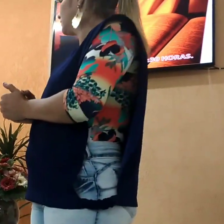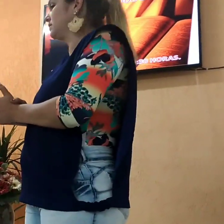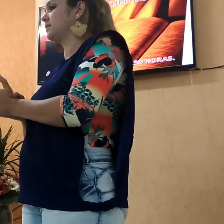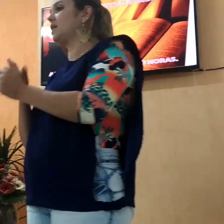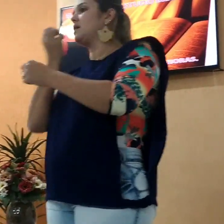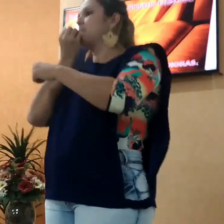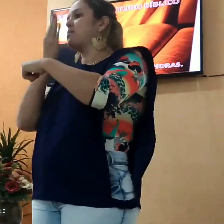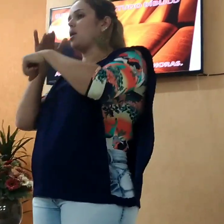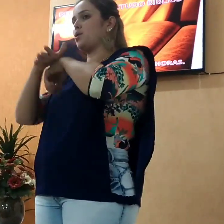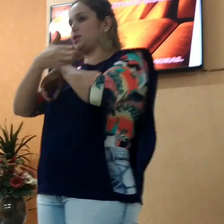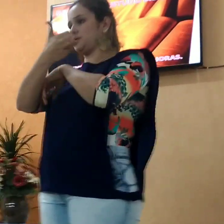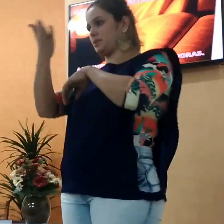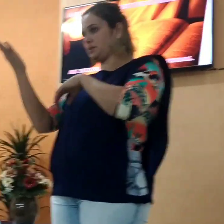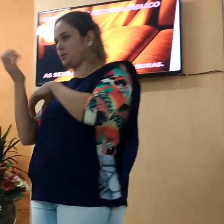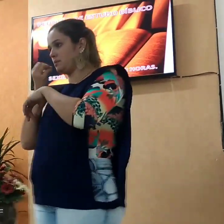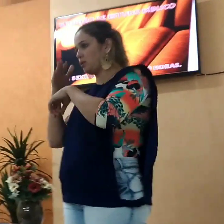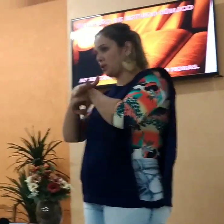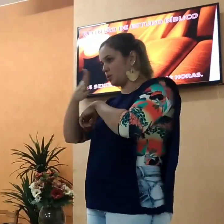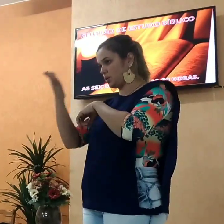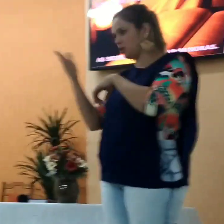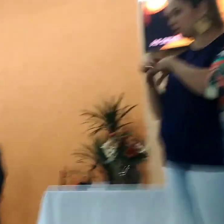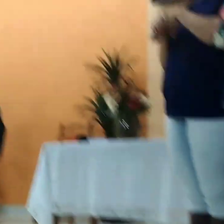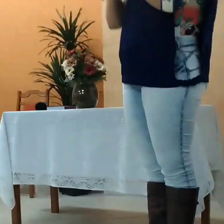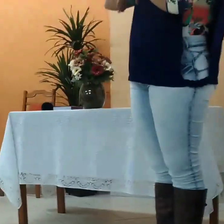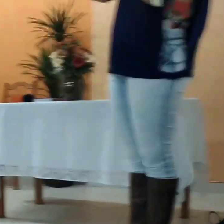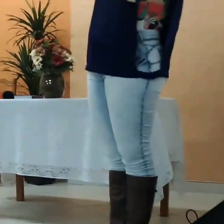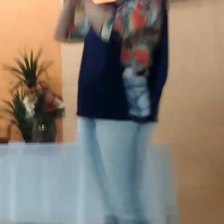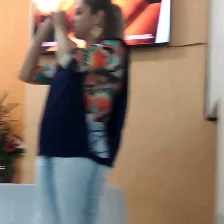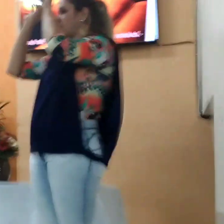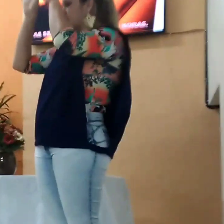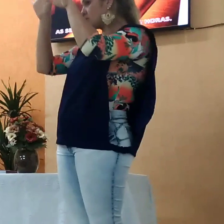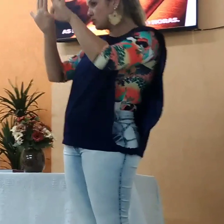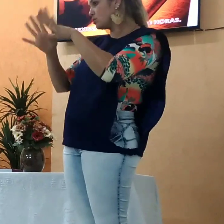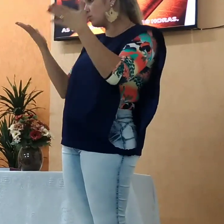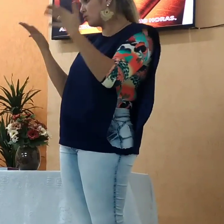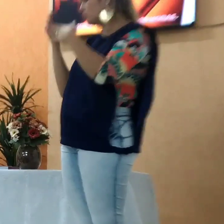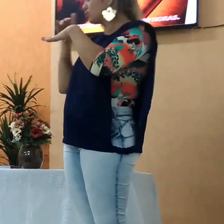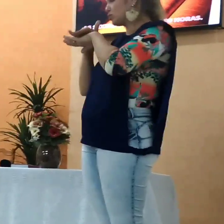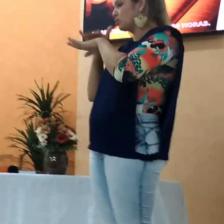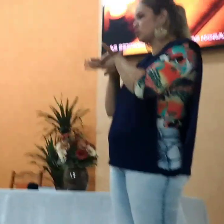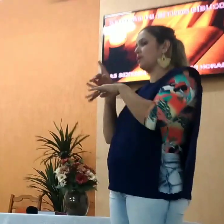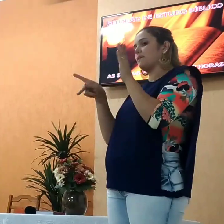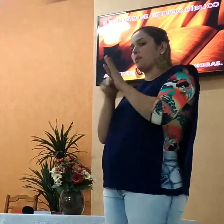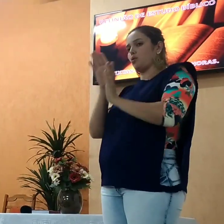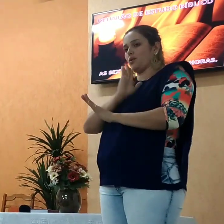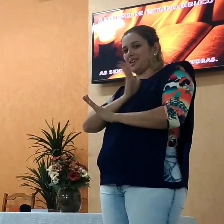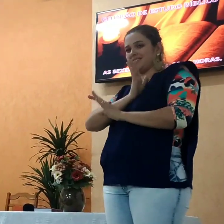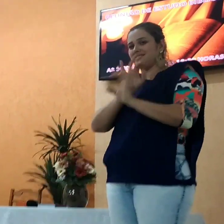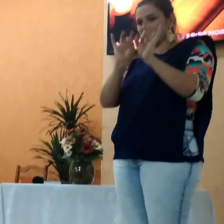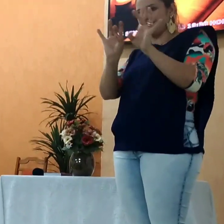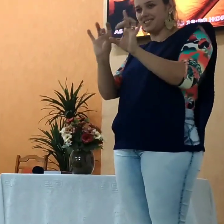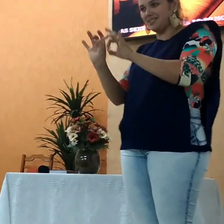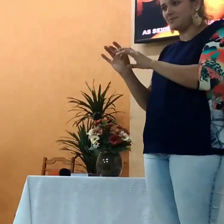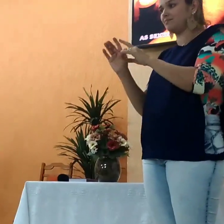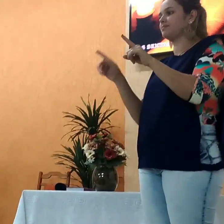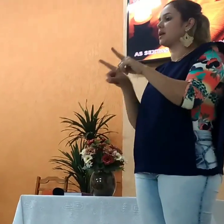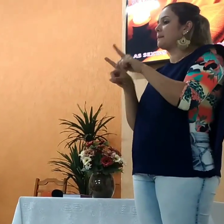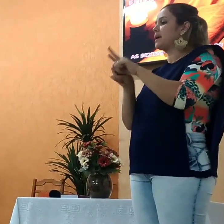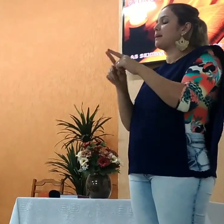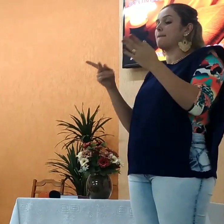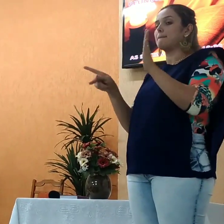Boa noite para todos. Que Deus esteja abençoando o vosso coração nessa noite, o nosso coração, para que a alegria do